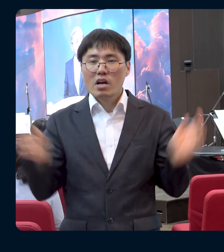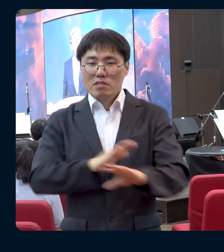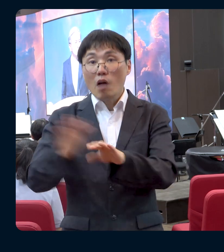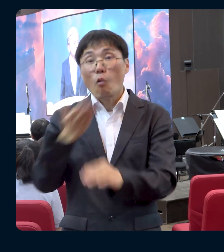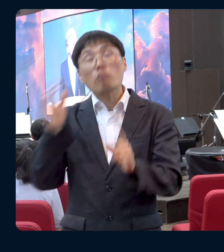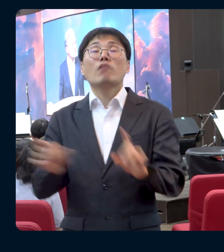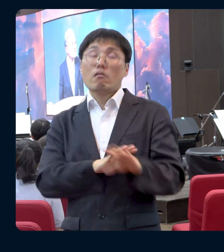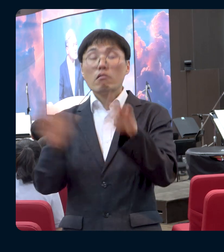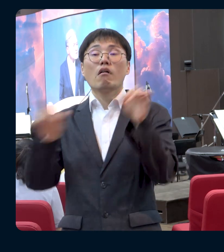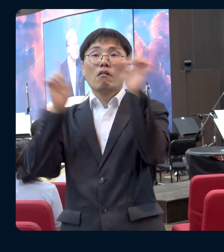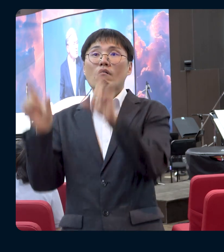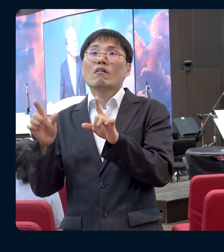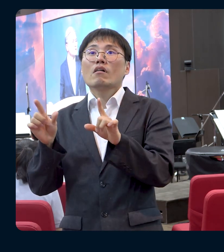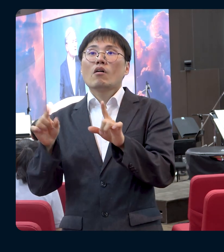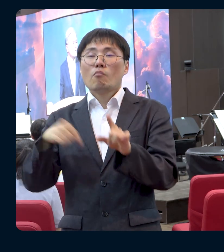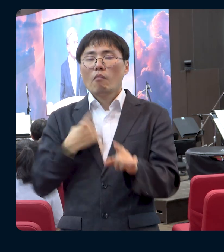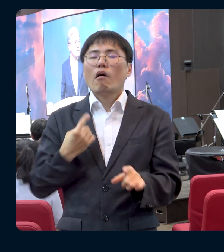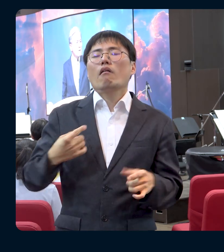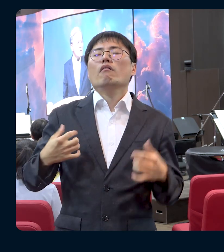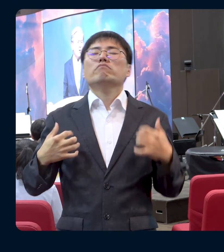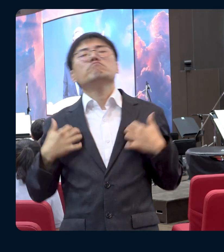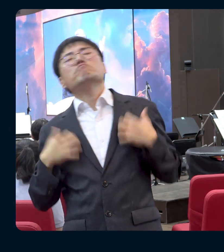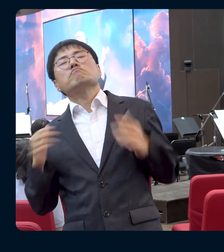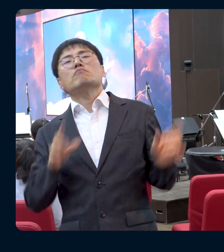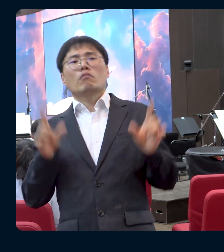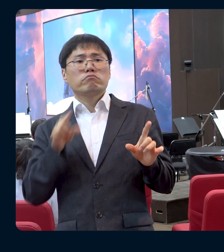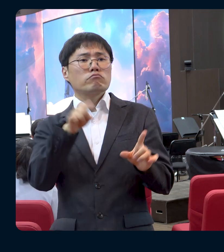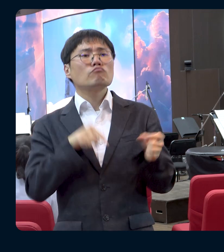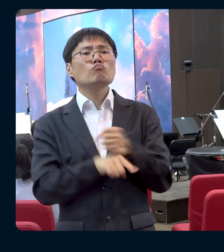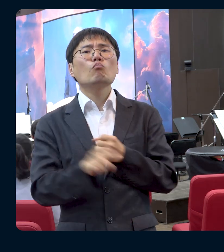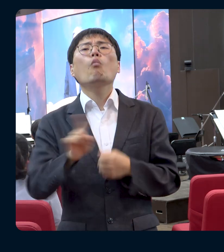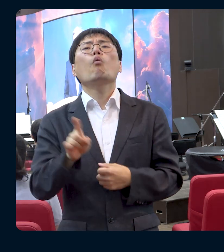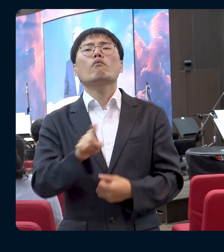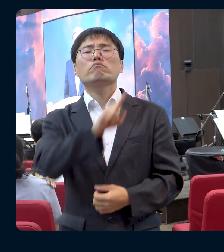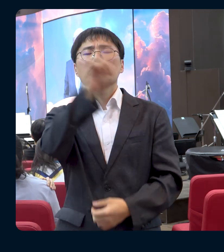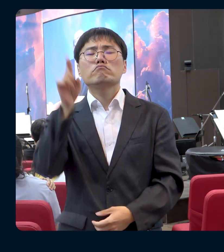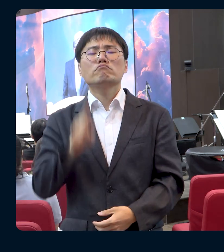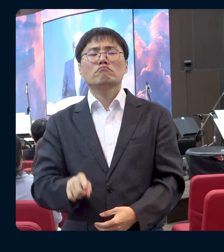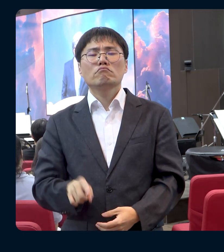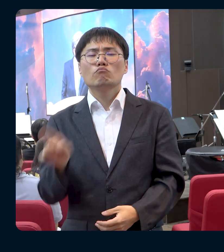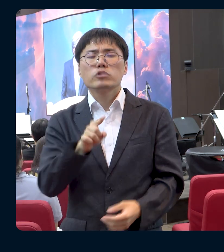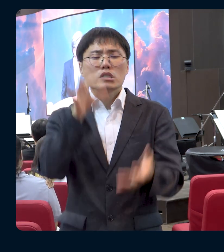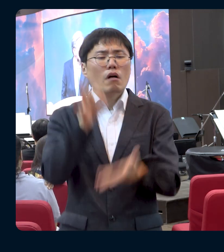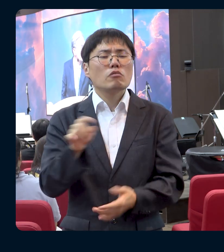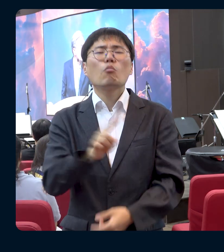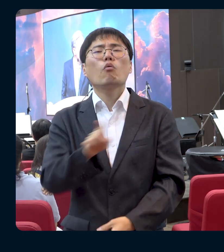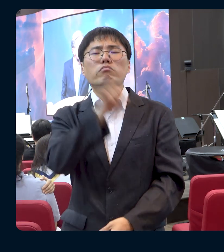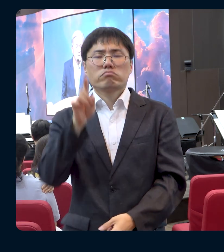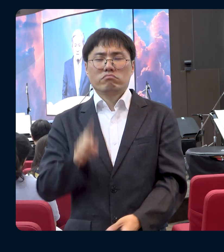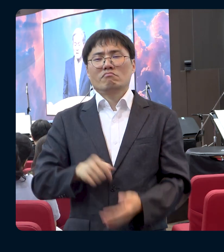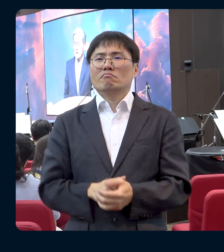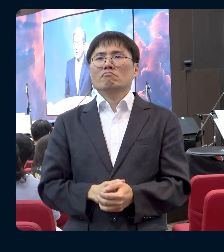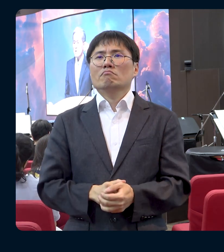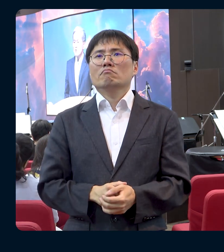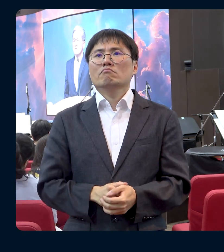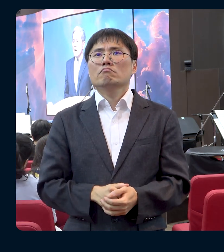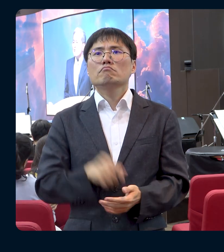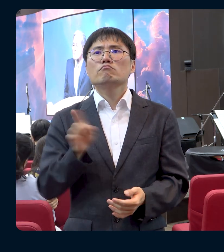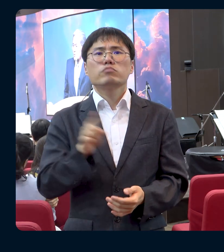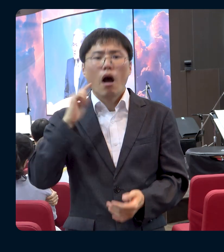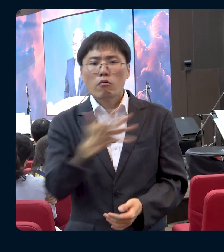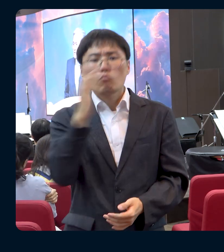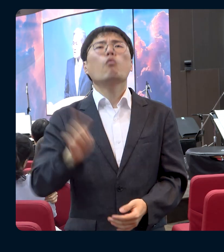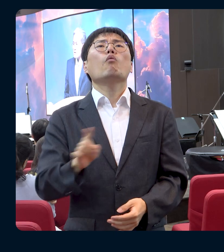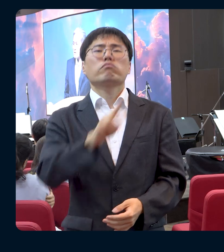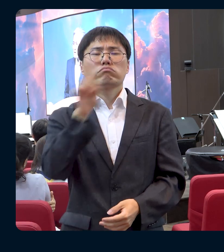평생 잘 먹고 살았어요. 평생 호의호식했어요. 거기에 무슨 의미가 있습니까? 거기 무슨 가치가 있습니까?